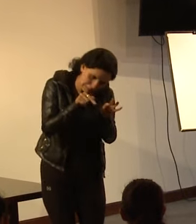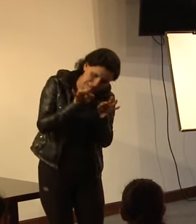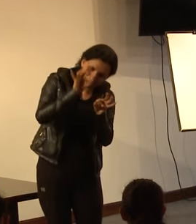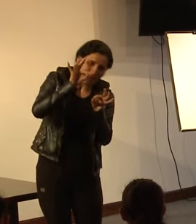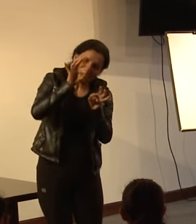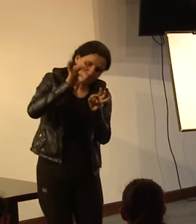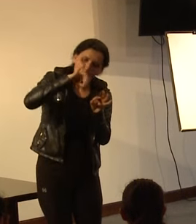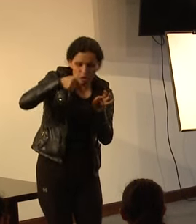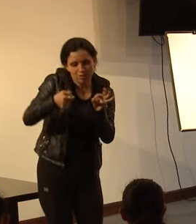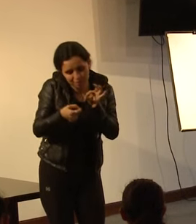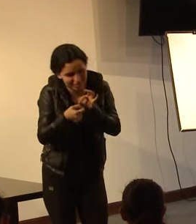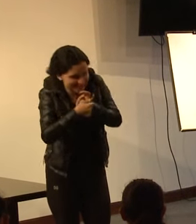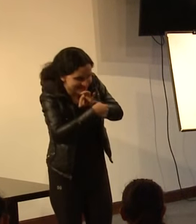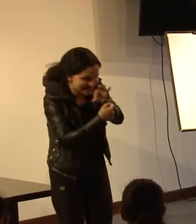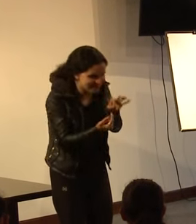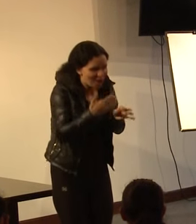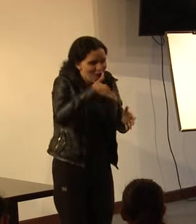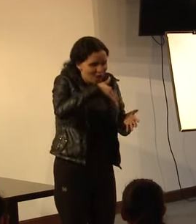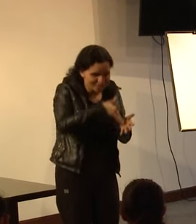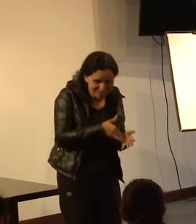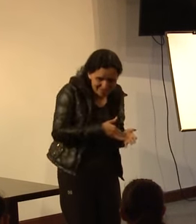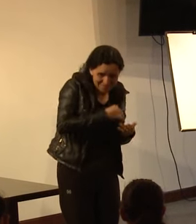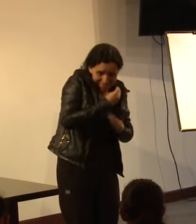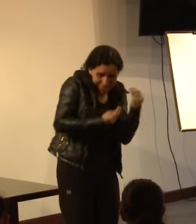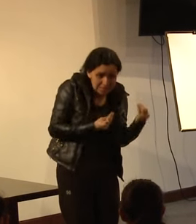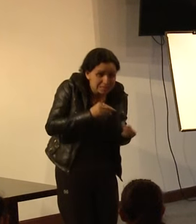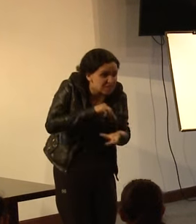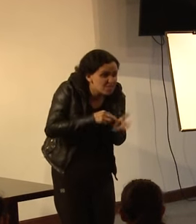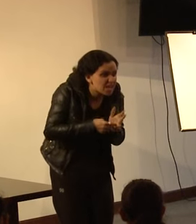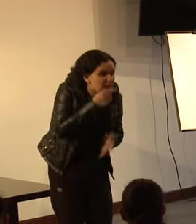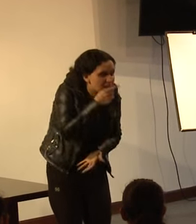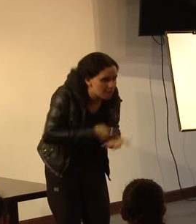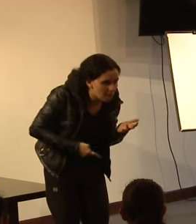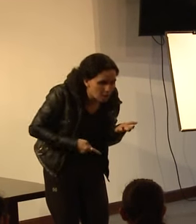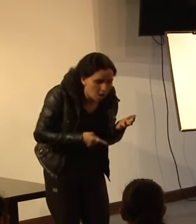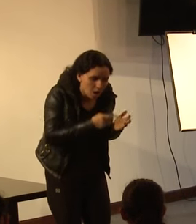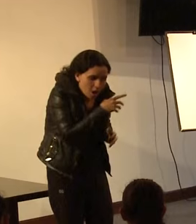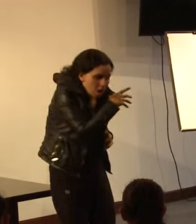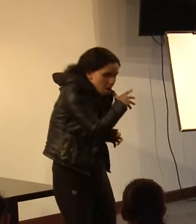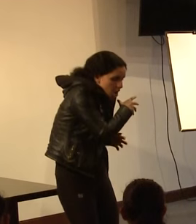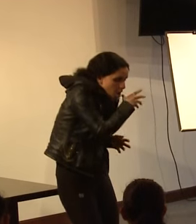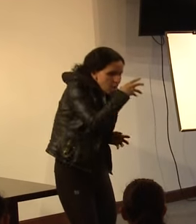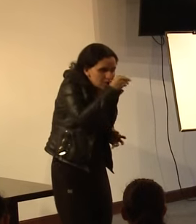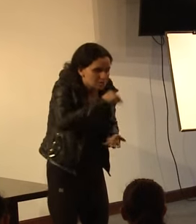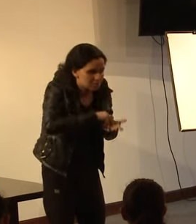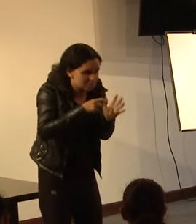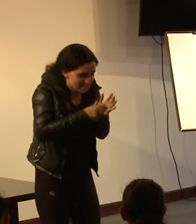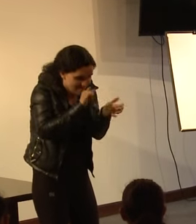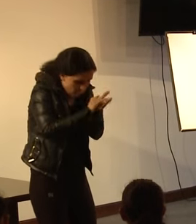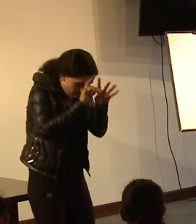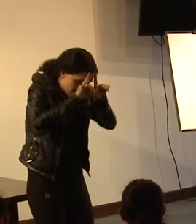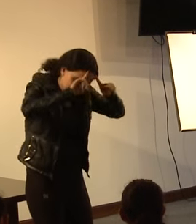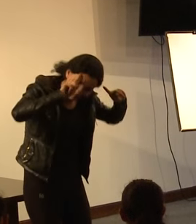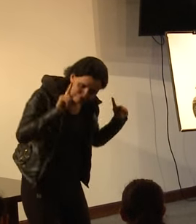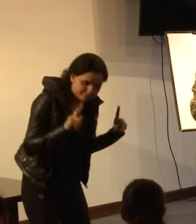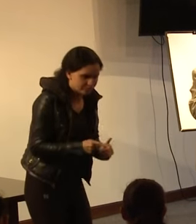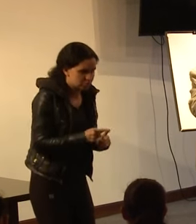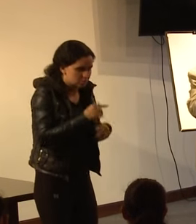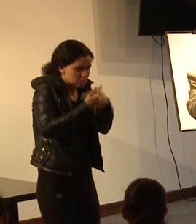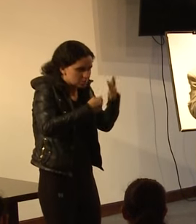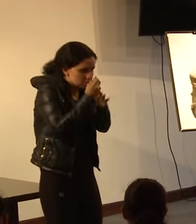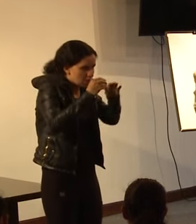de reconstruirlo. Cuando uno lo reconstruye, hace un ejercicio, pues hace una sintaxis, lo